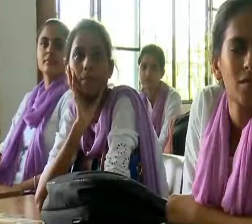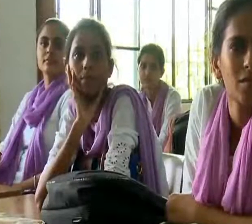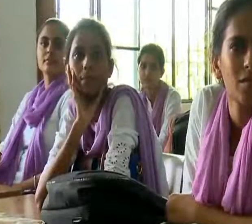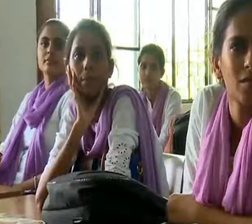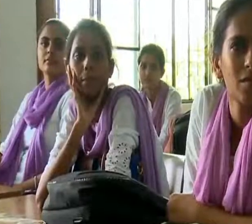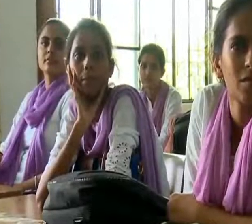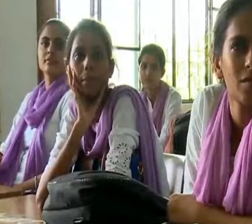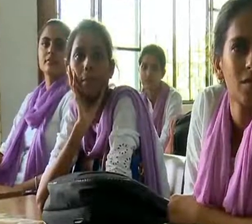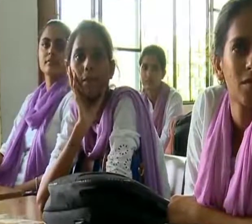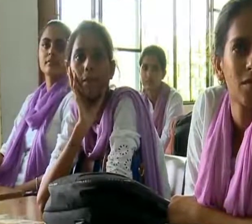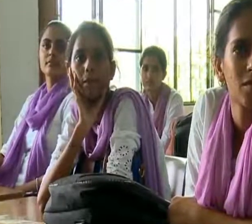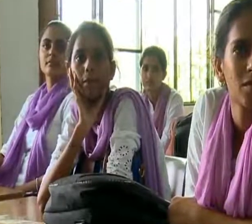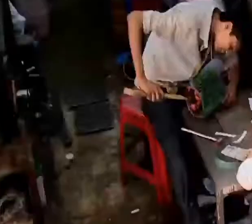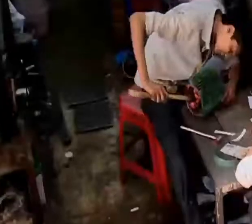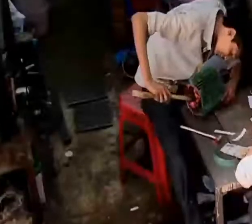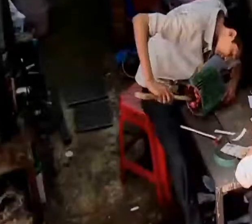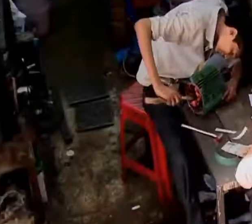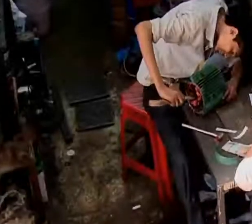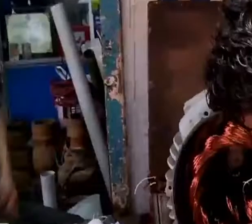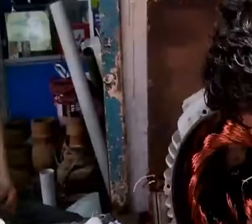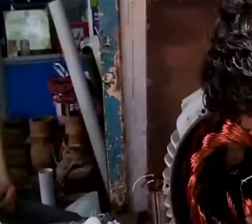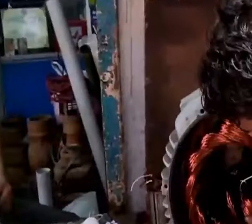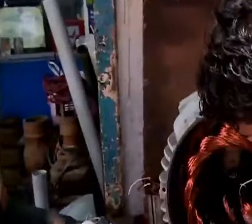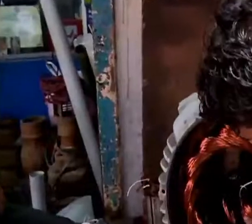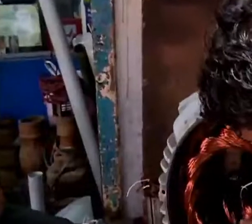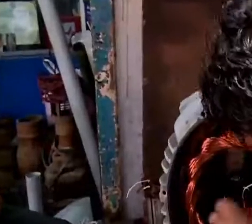धन साधन समय की सीमा से